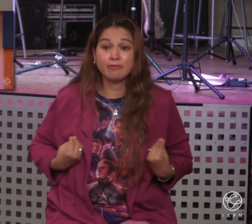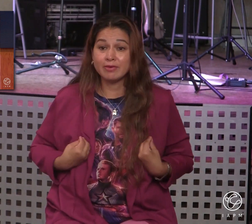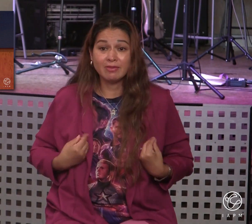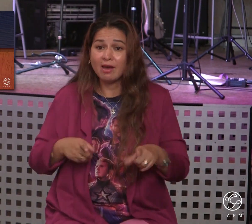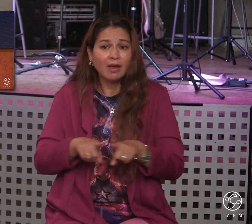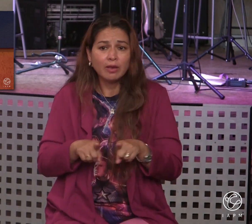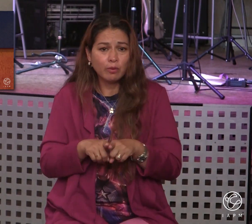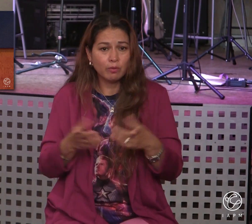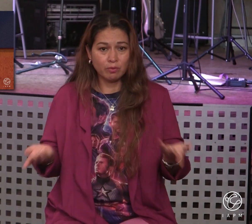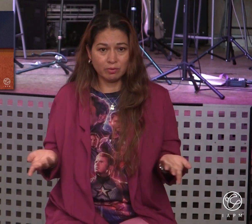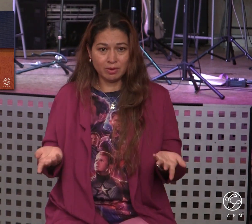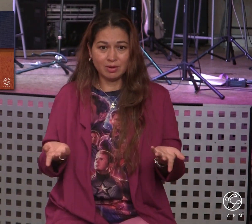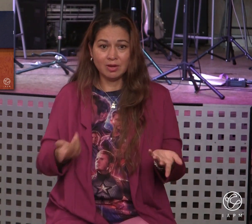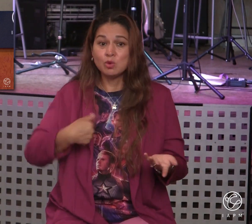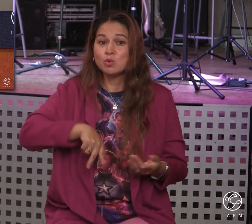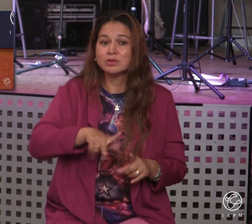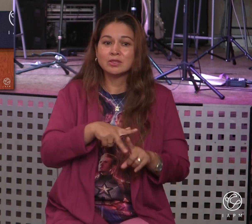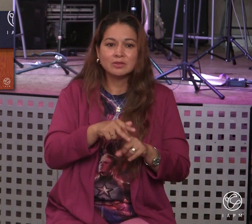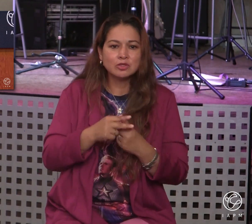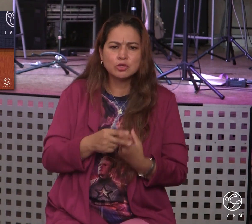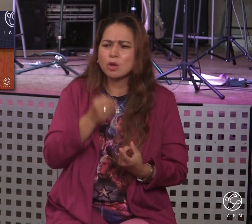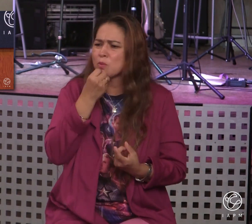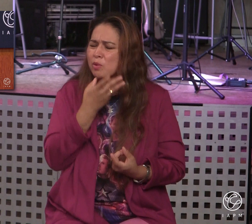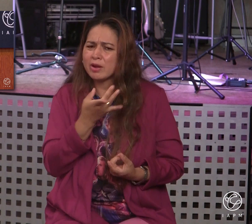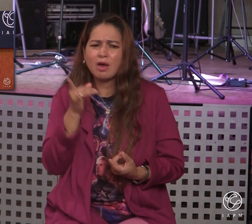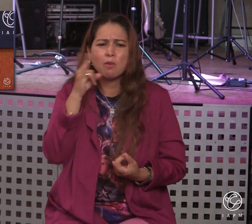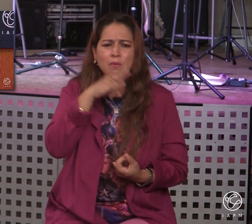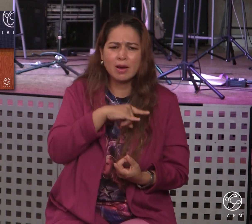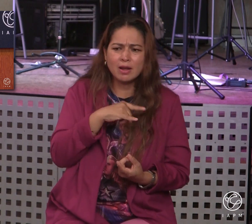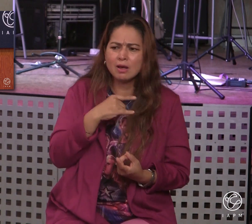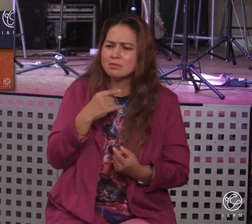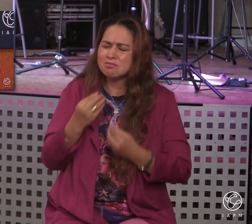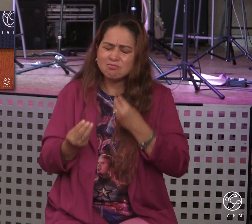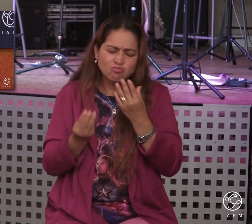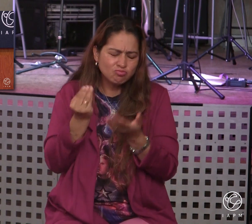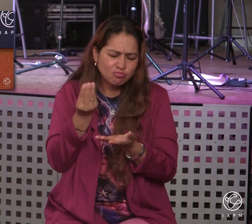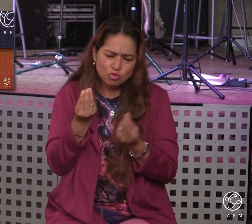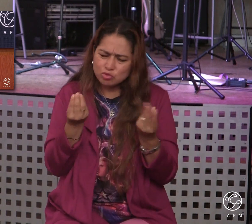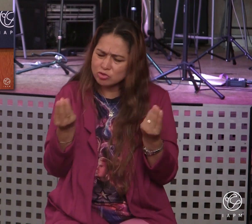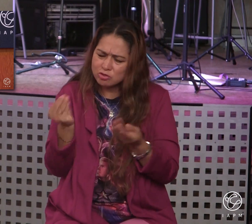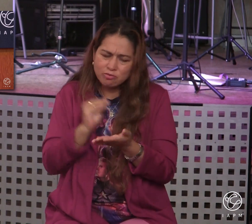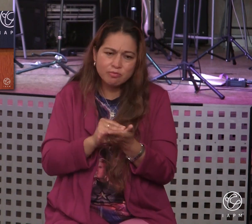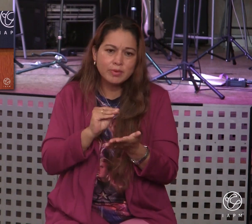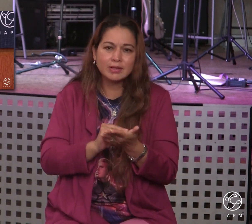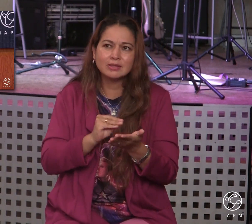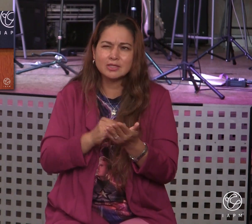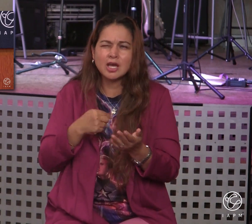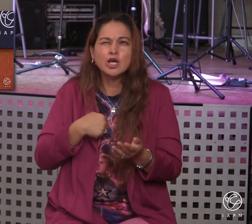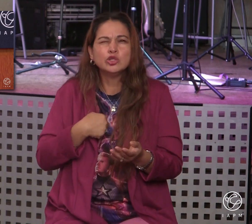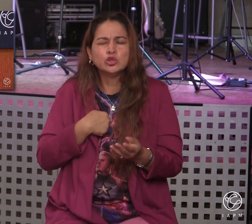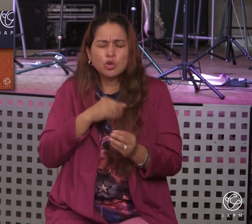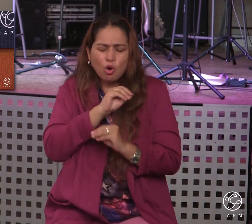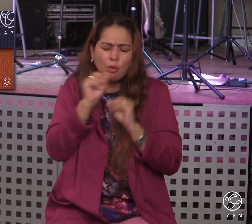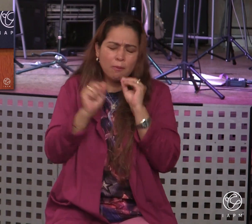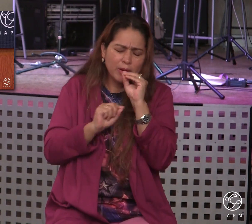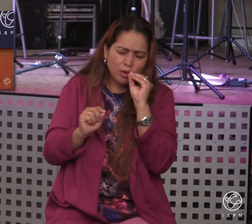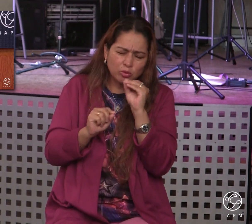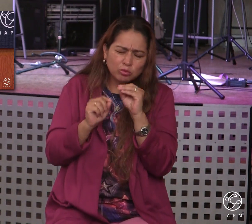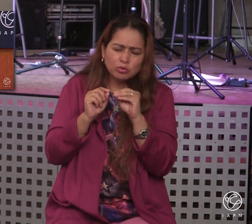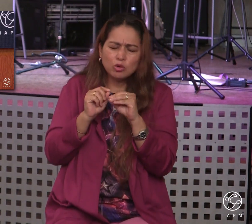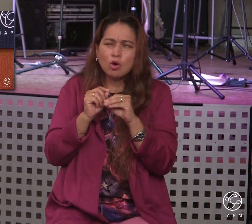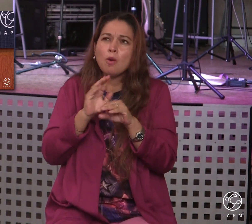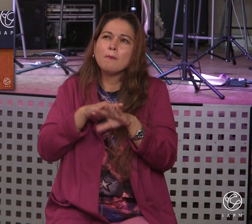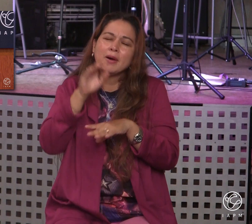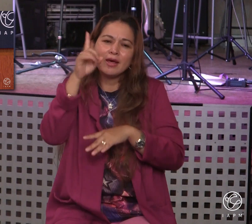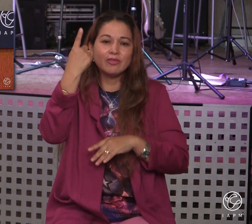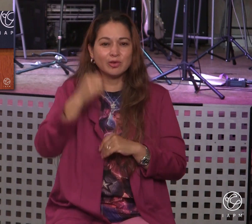en la vida, obedecen a preguntas que consciente e inconscientemente yo he hecho en el mundo espiritual y